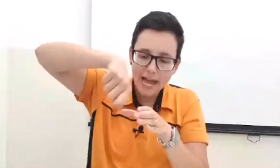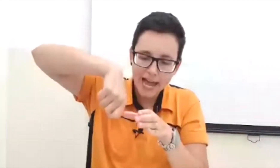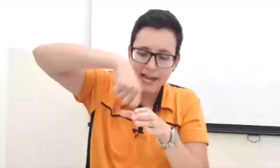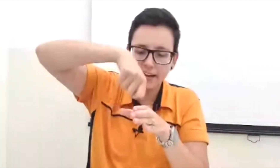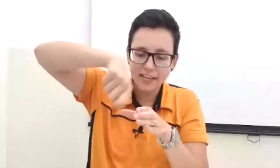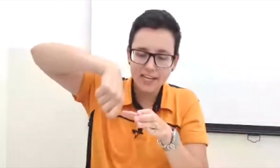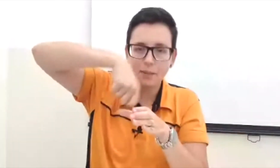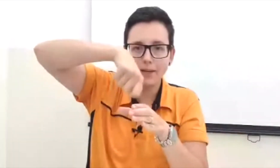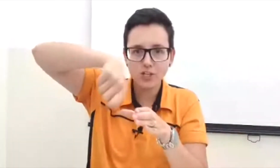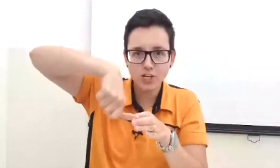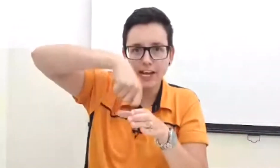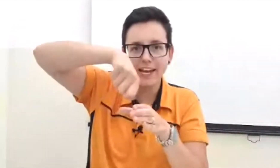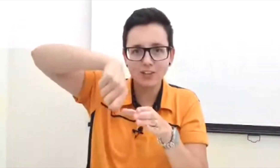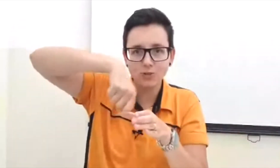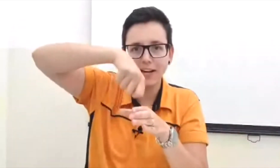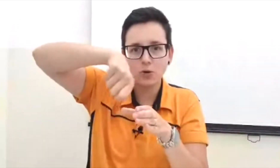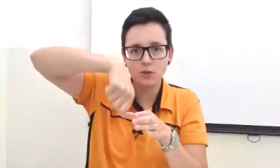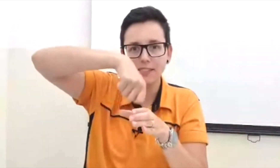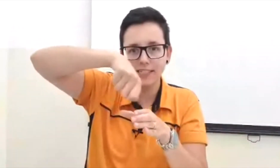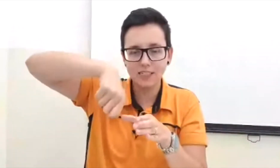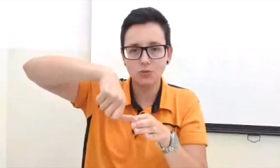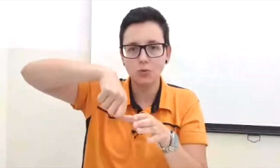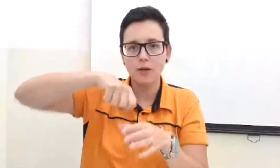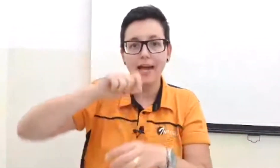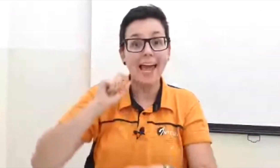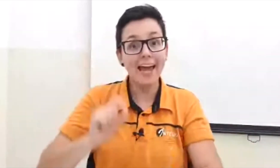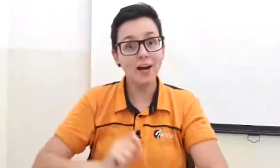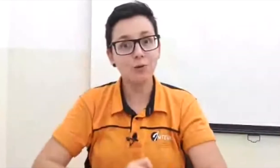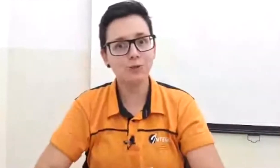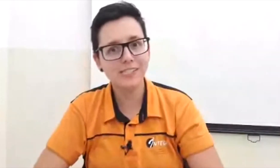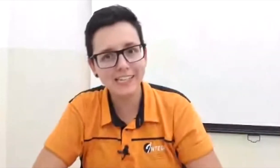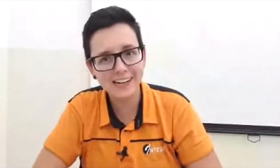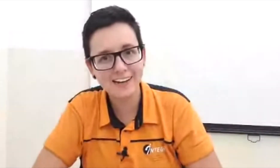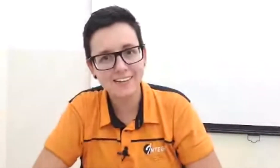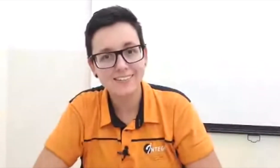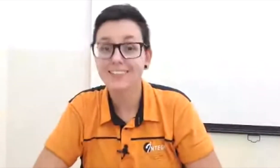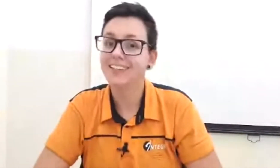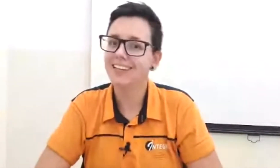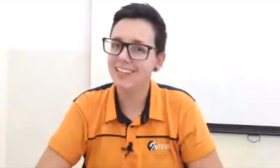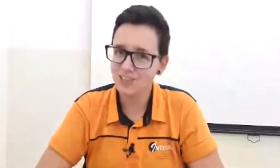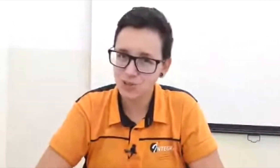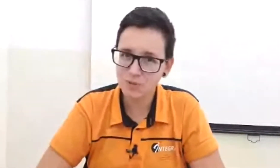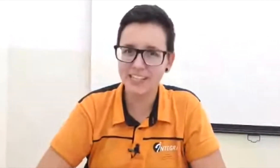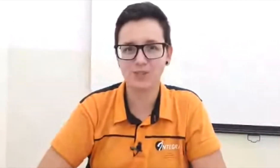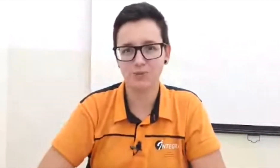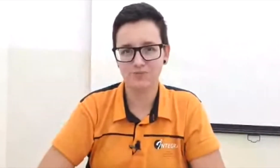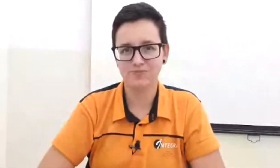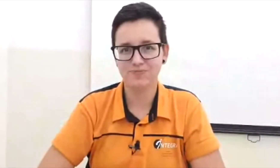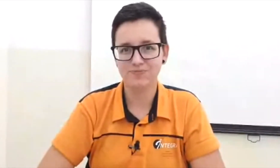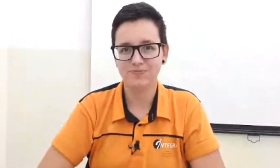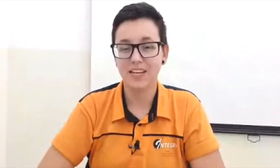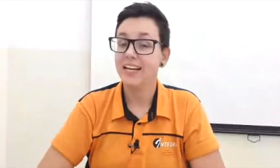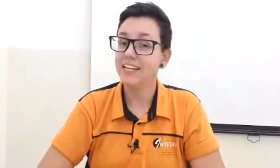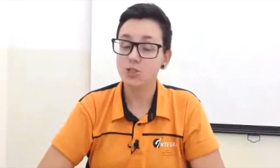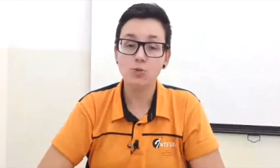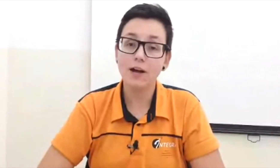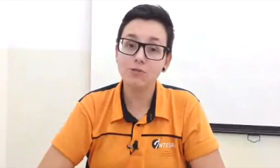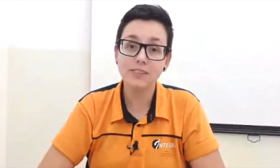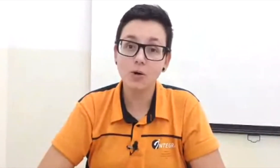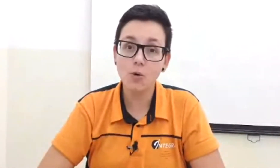colher aqui mexendo, né, cozinhando. É a cozinha? Isso mesmo. Isso é um sinal